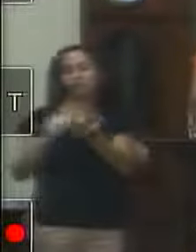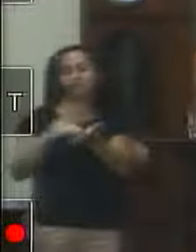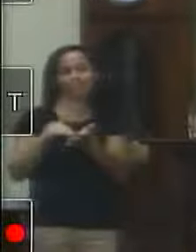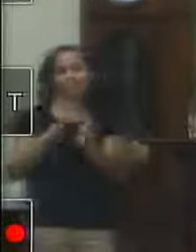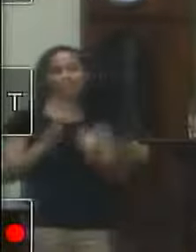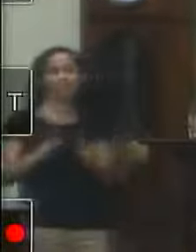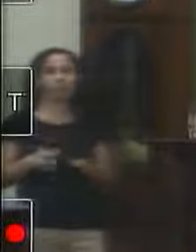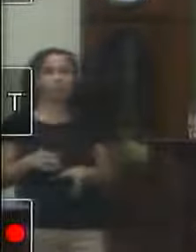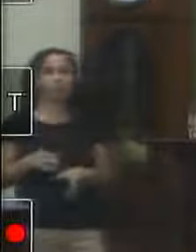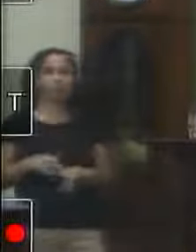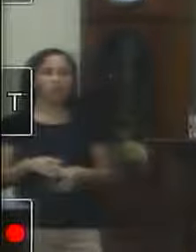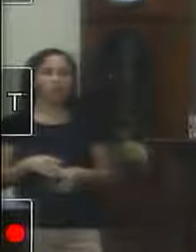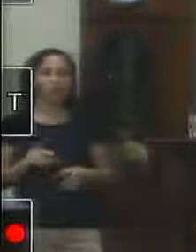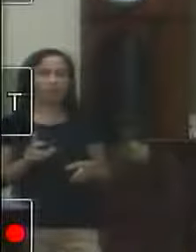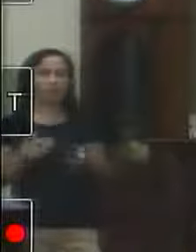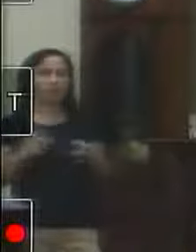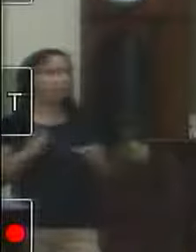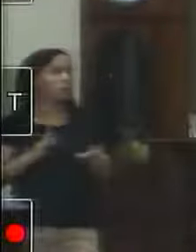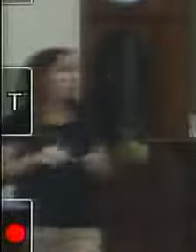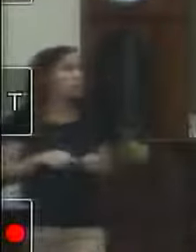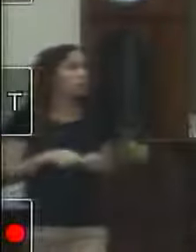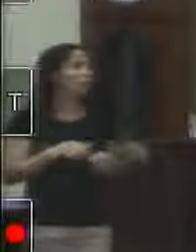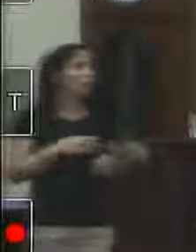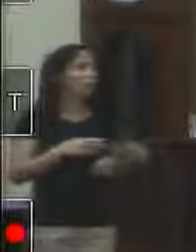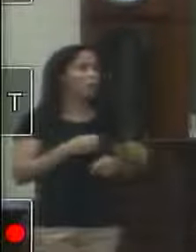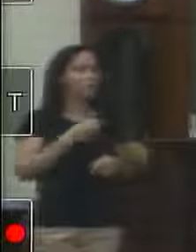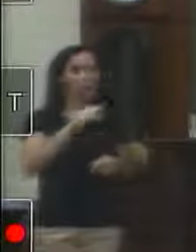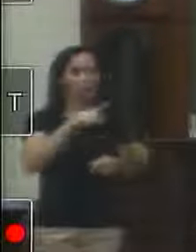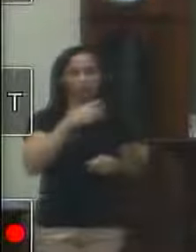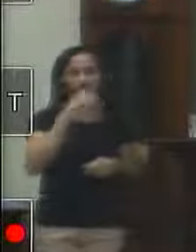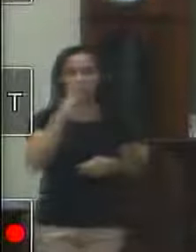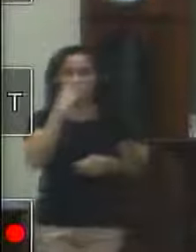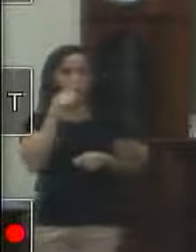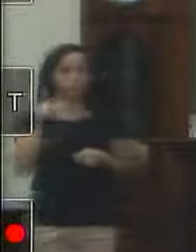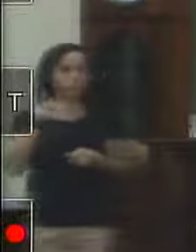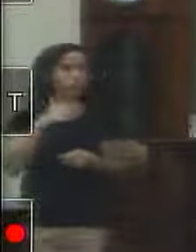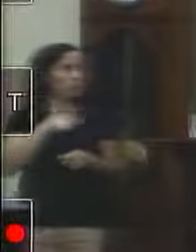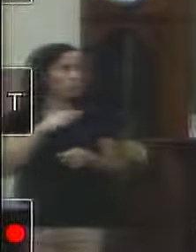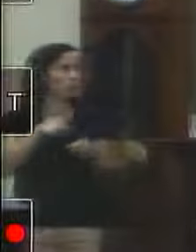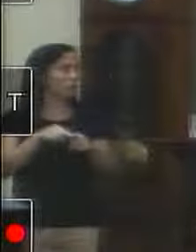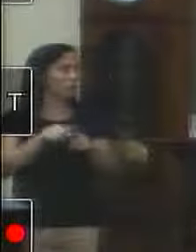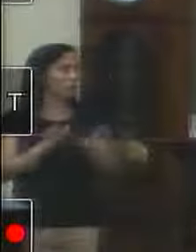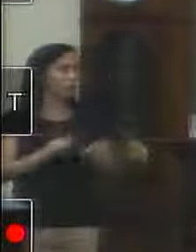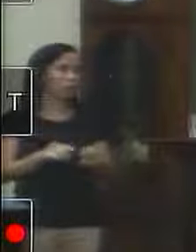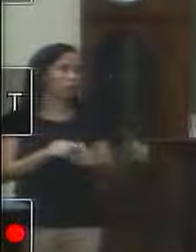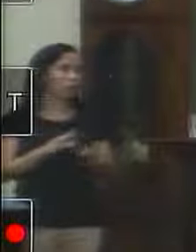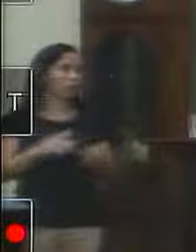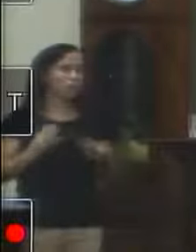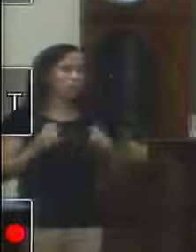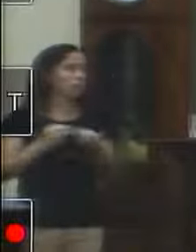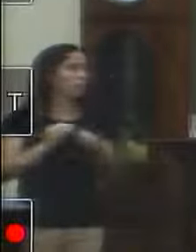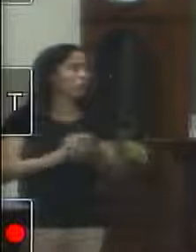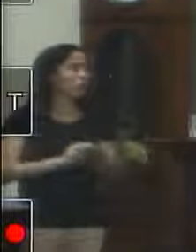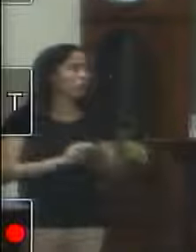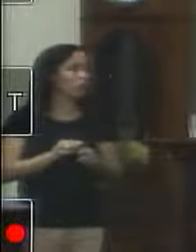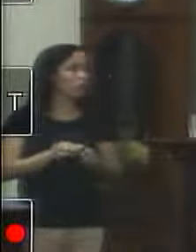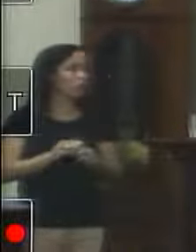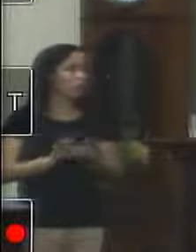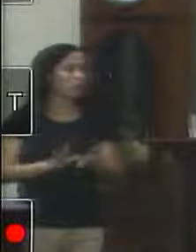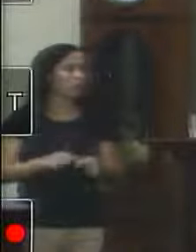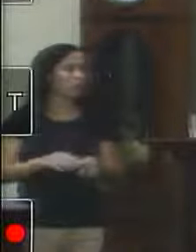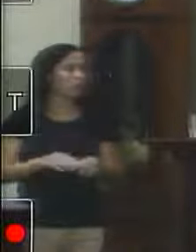falar, desculpe o termo que eu vou usar, ali é bonito, ali é feio. Então, eu quero que você penalize o feio e deixe o bonito. Eu não tenho como fazer isso.